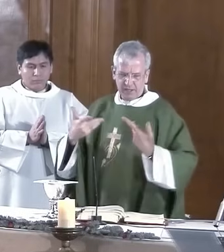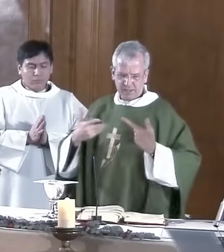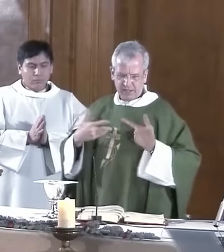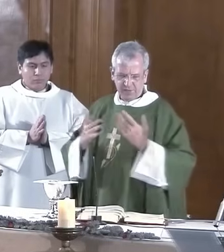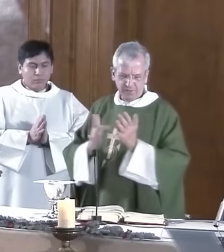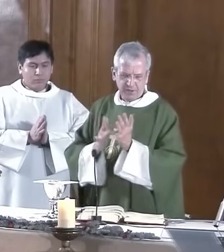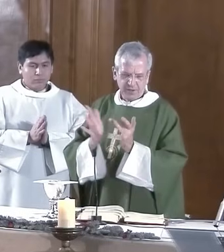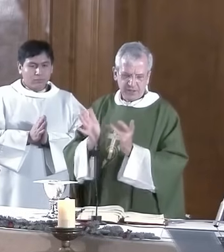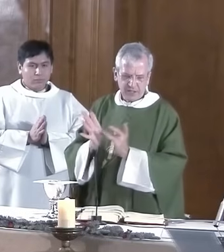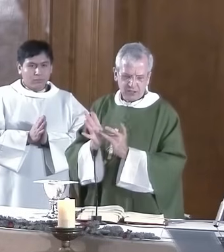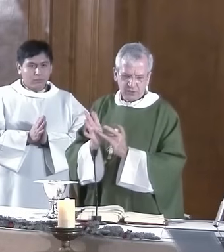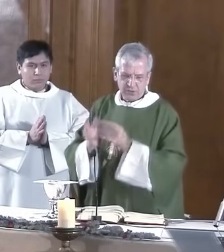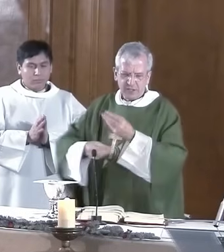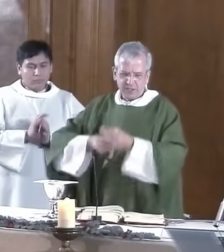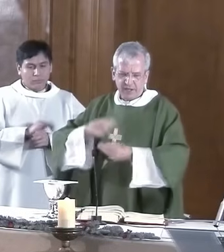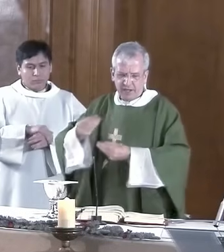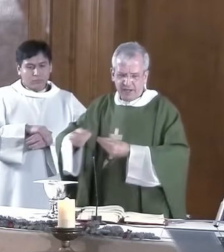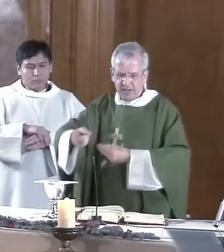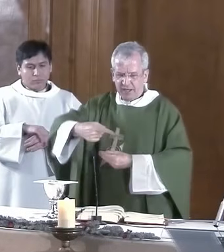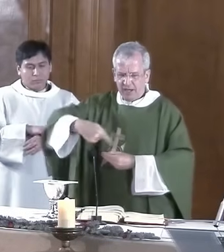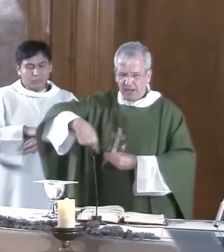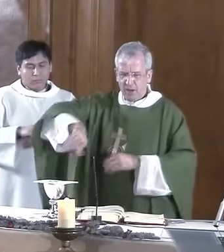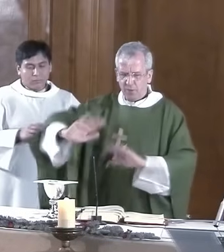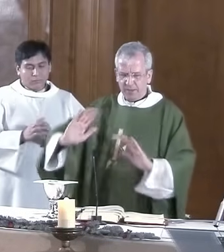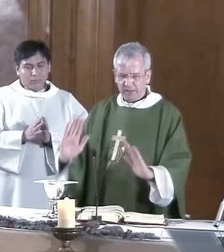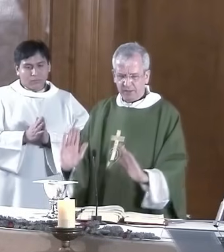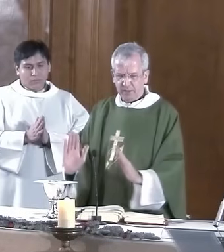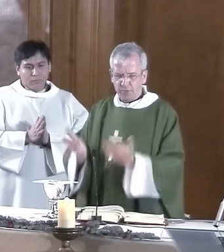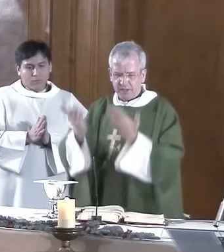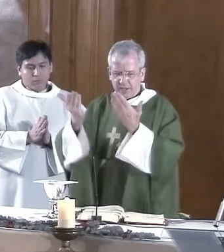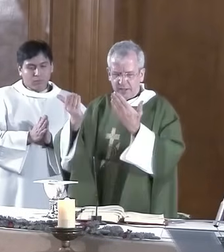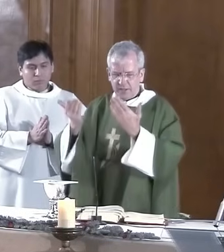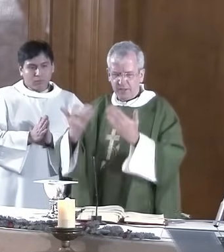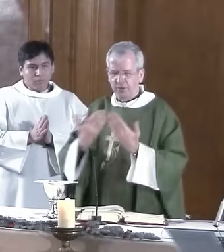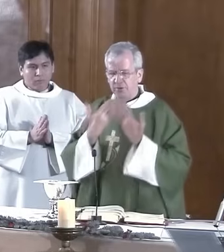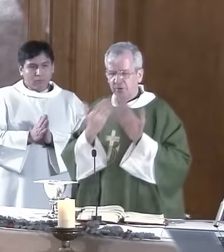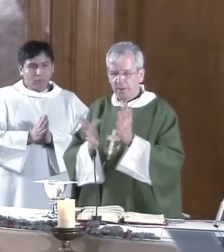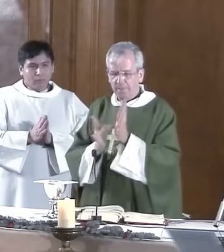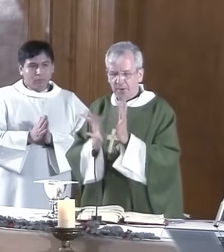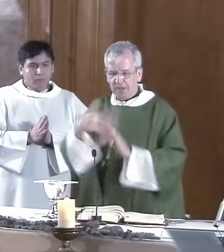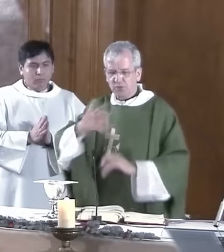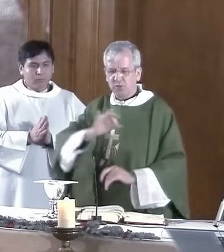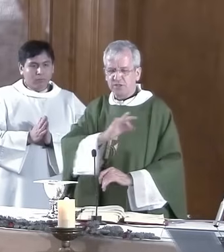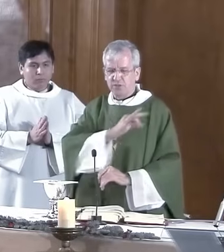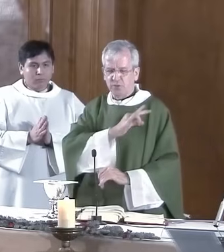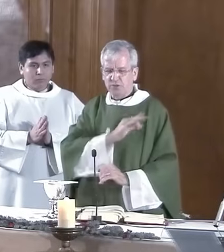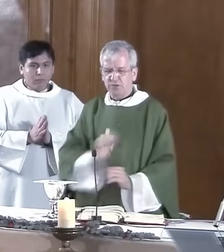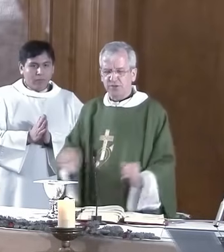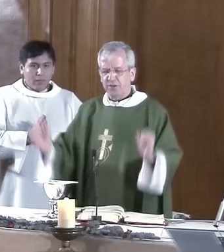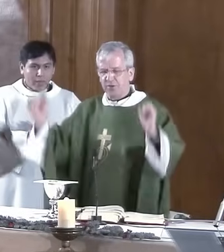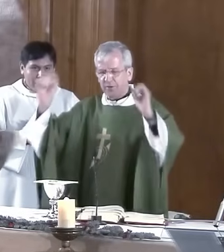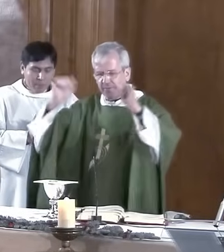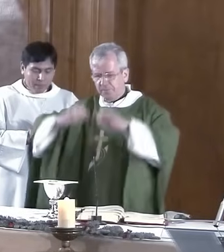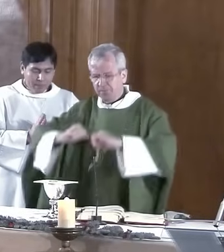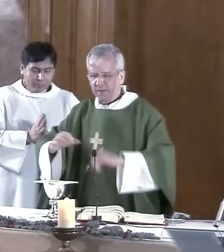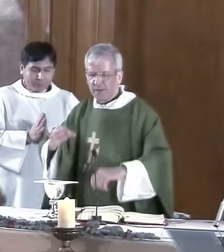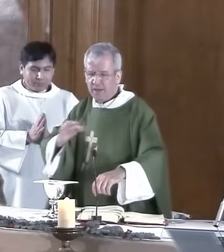memorial del sacrificio de Cristo, se realiza la obra de nuestra redención. Por Jesucristo nuestro